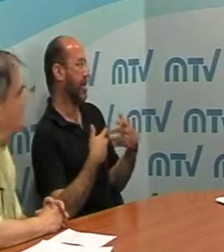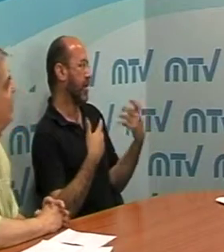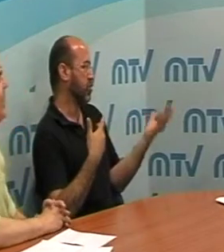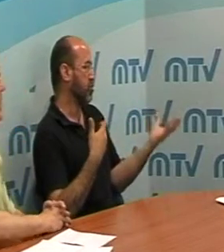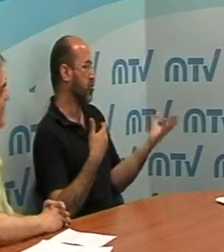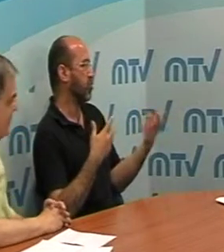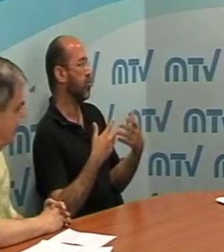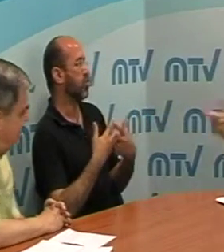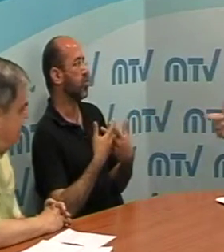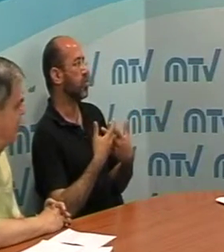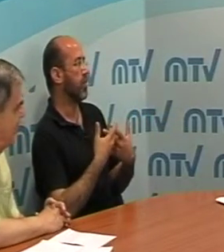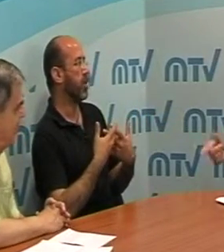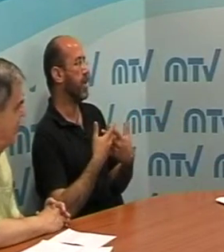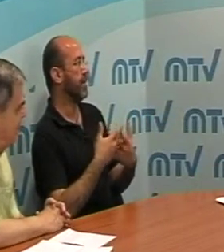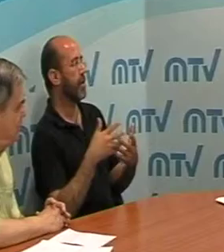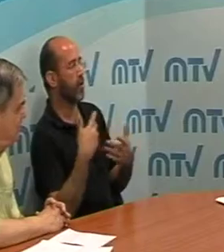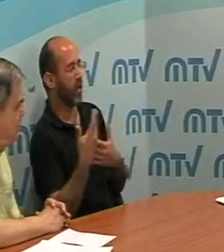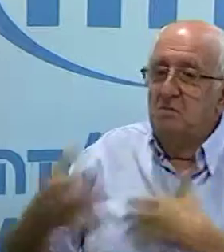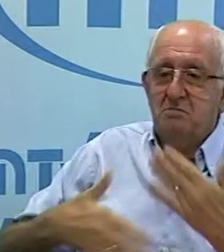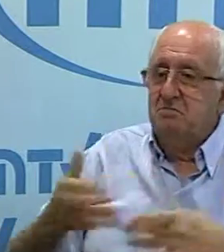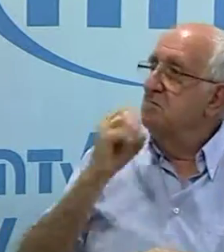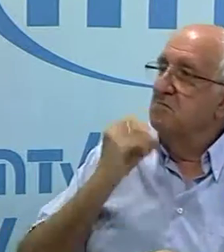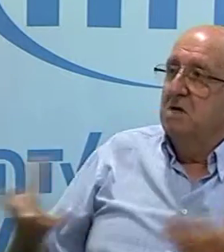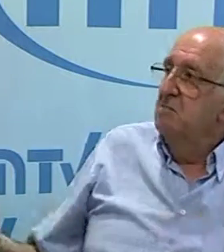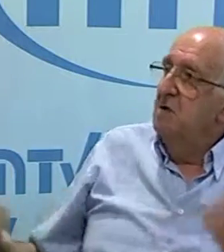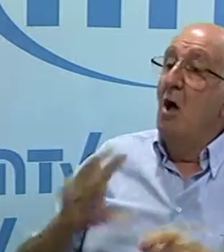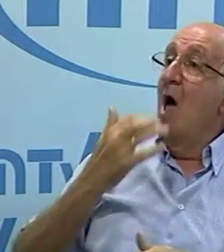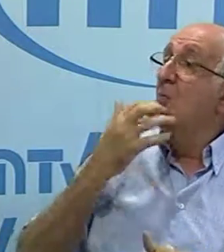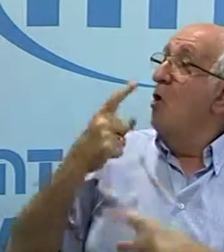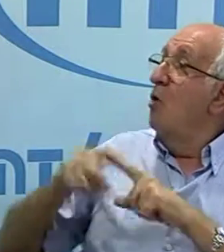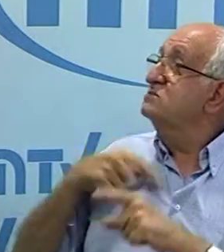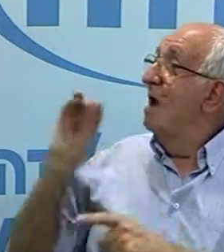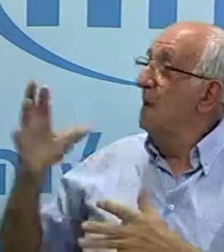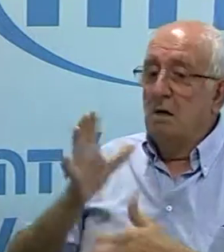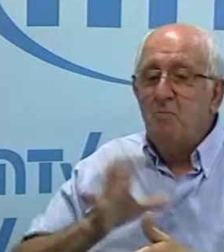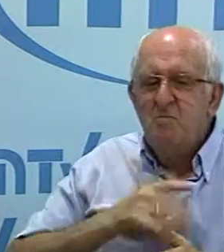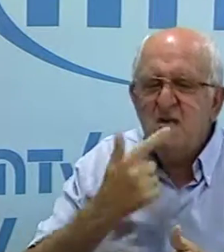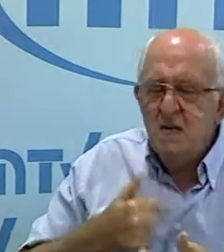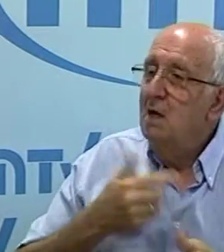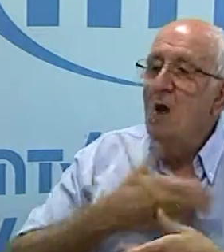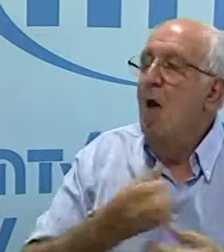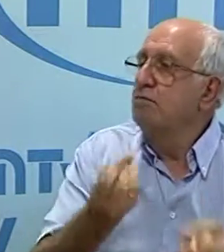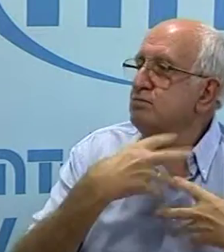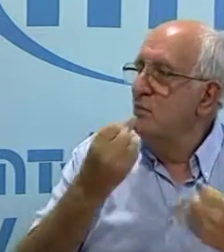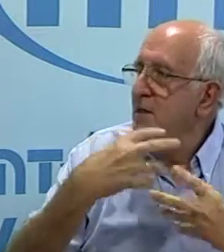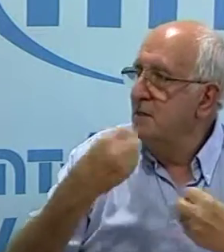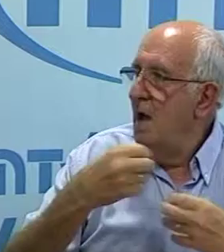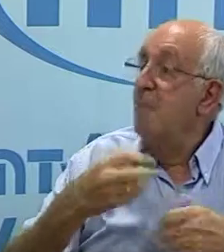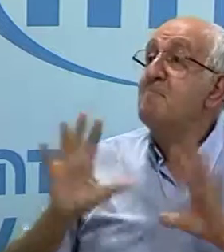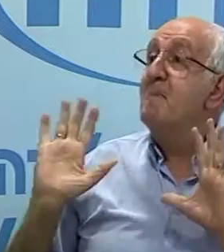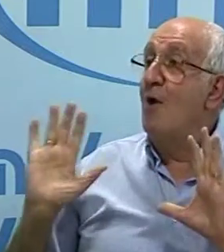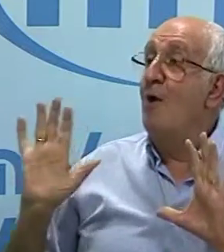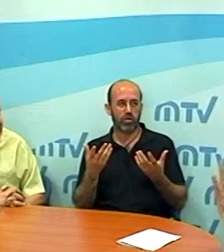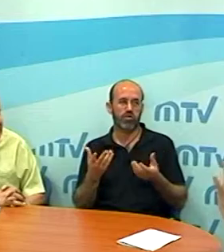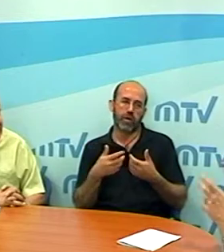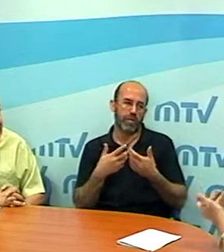oral cuando está con su amigo oyente, conmigo está utilizando la lengua de signos en casa y la comunicación en ese sentido es muy